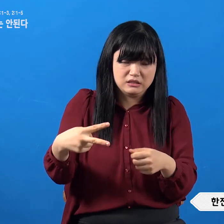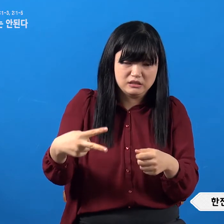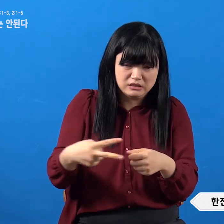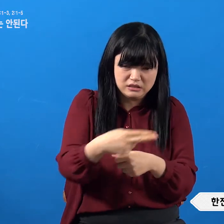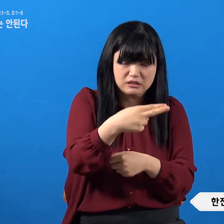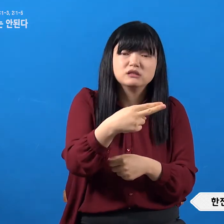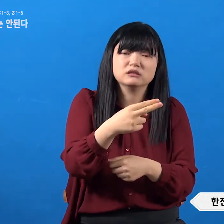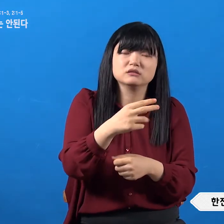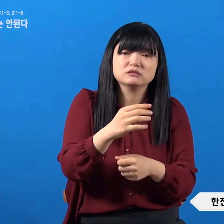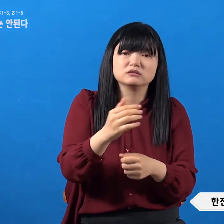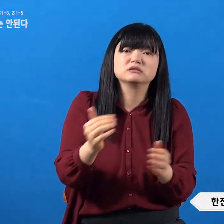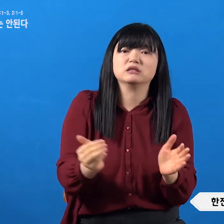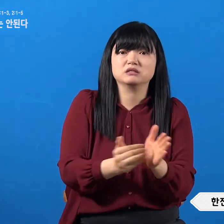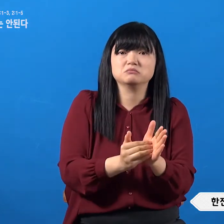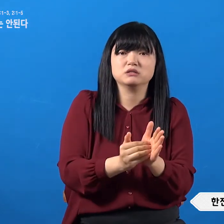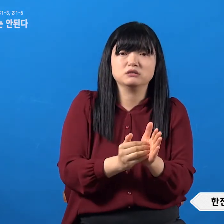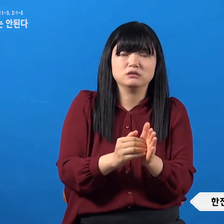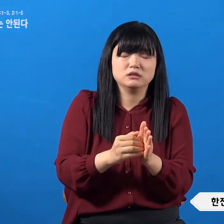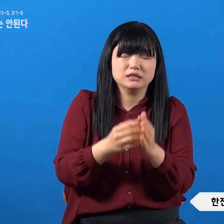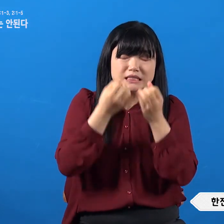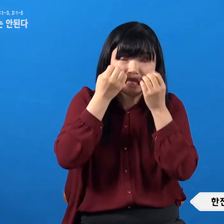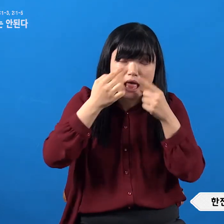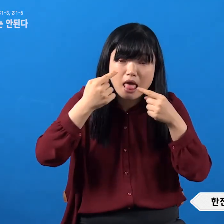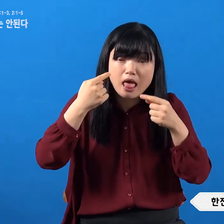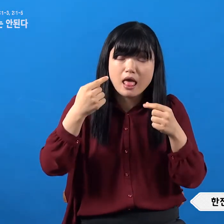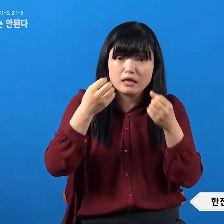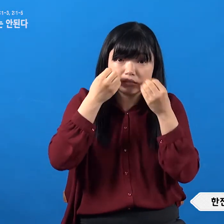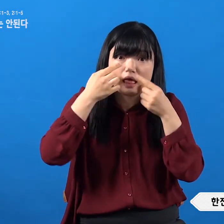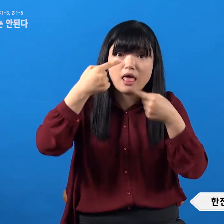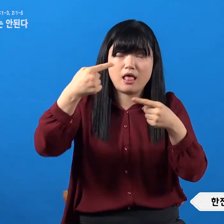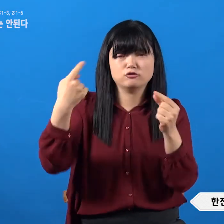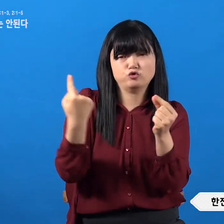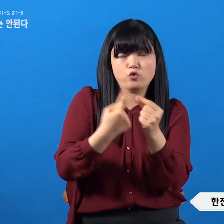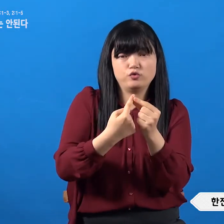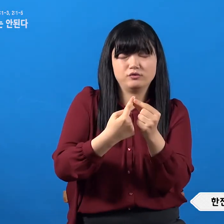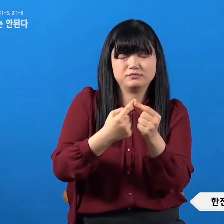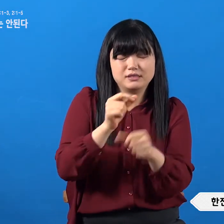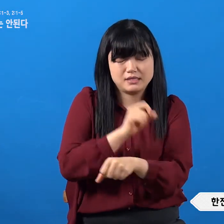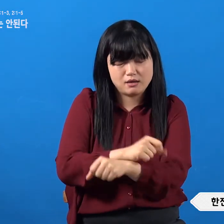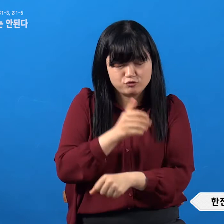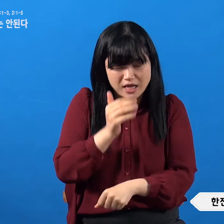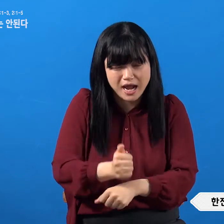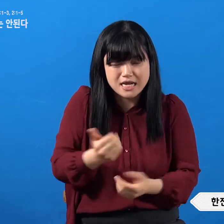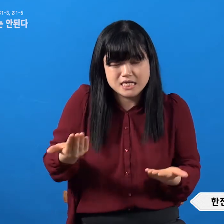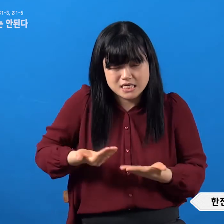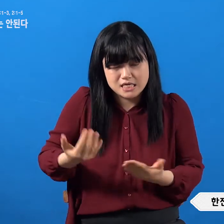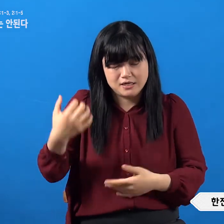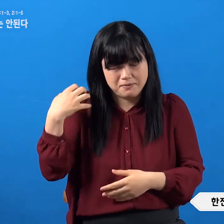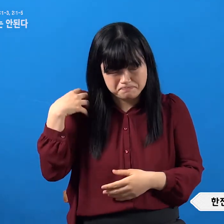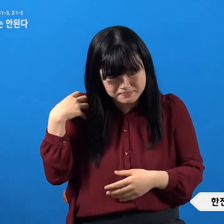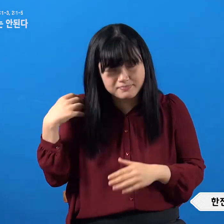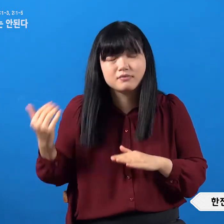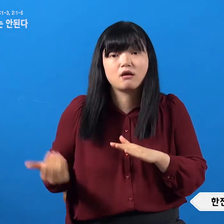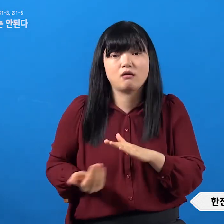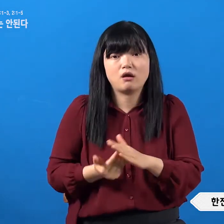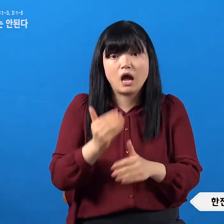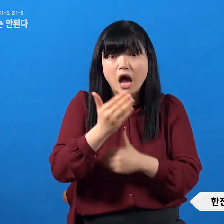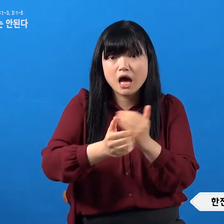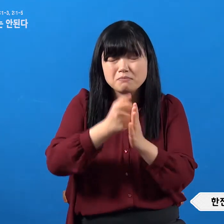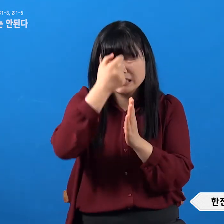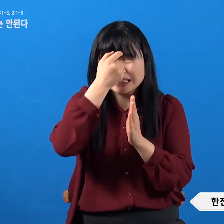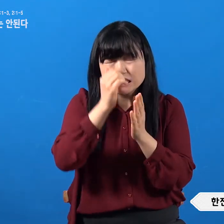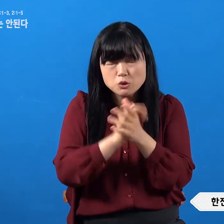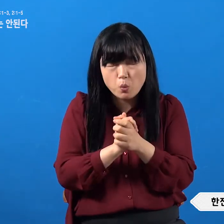그리고 이제 해가 바뀌어 새해 첫 주간부터 사무장 일을 시작합니다. 하나님이